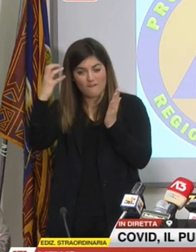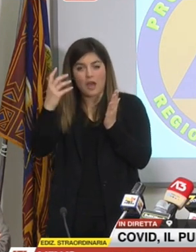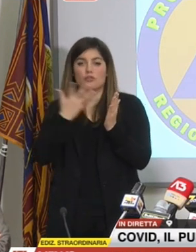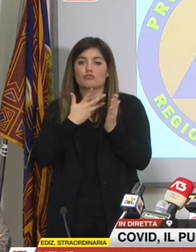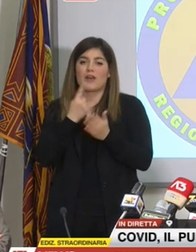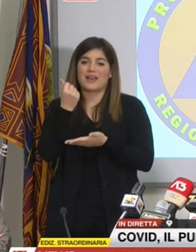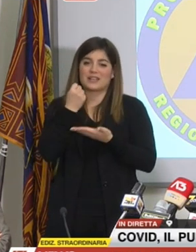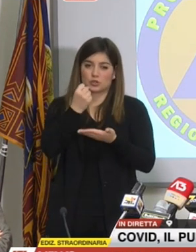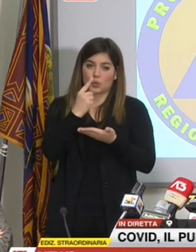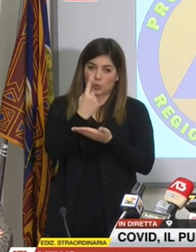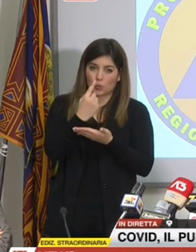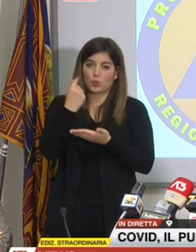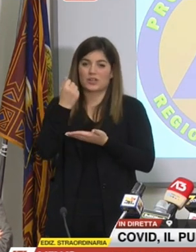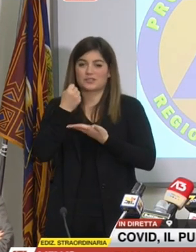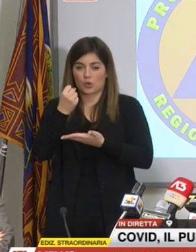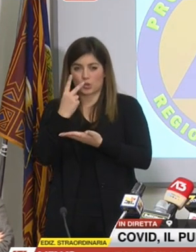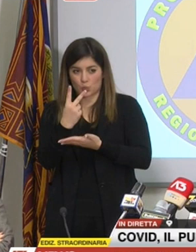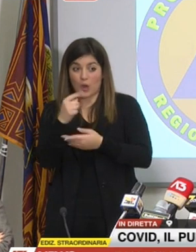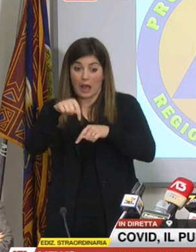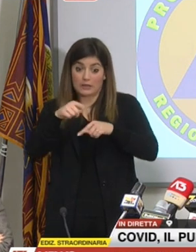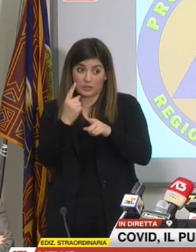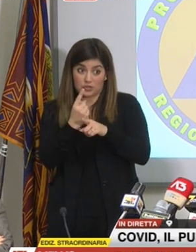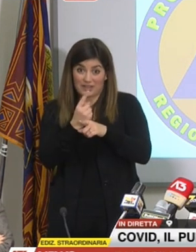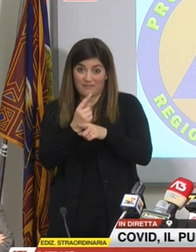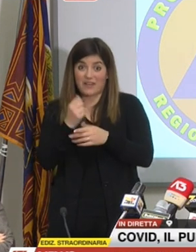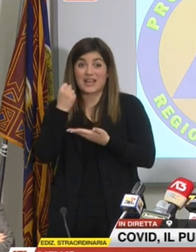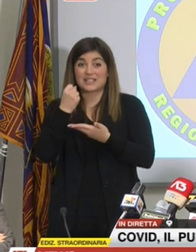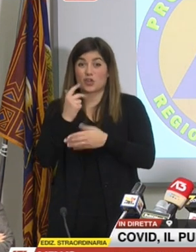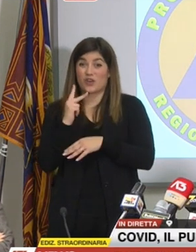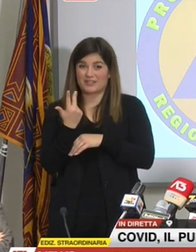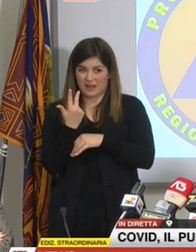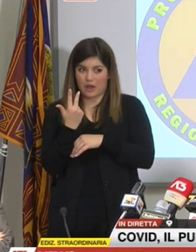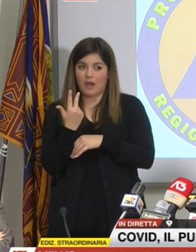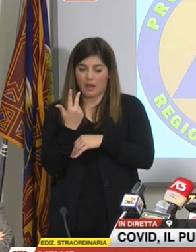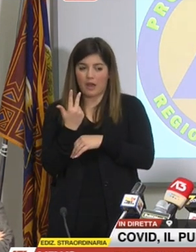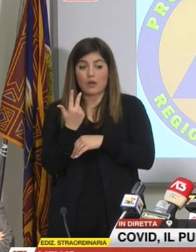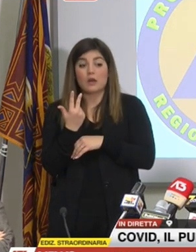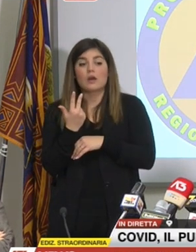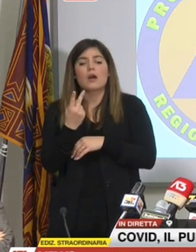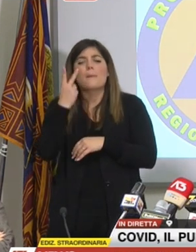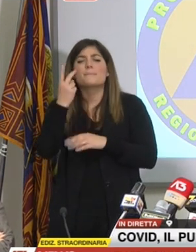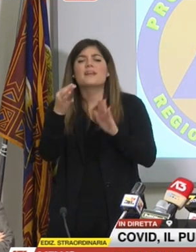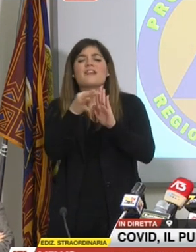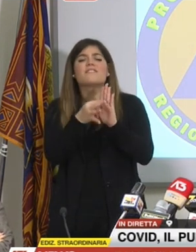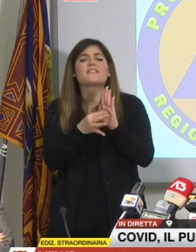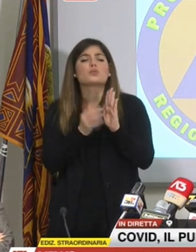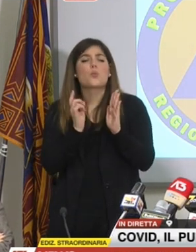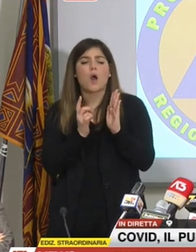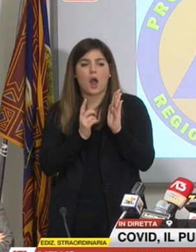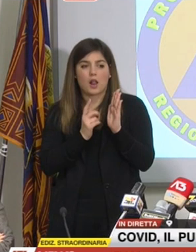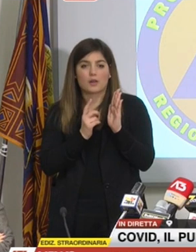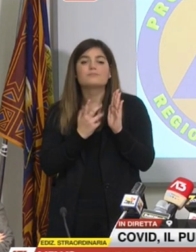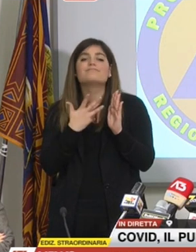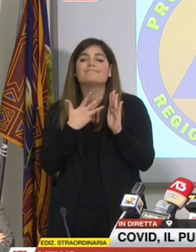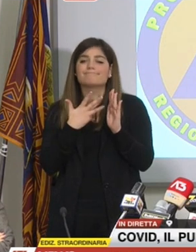1, il ristori 2, ora il ristori 3, che avrà 1,5 miliardi aggiuntivo ai 5,4 già stanziati, prevede purtroppo